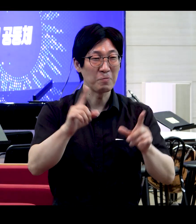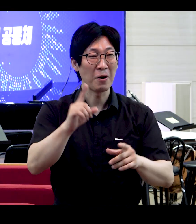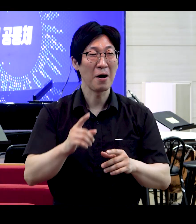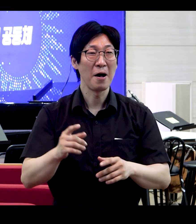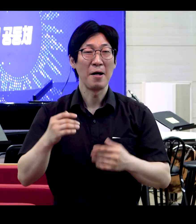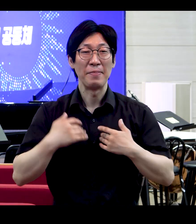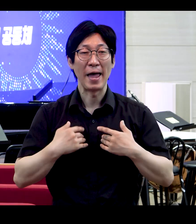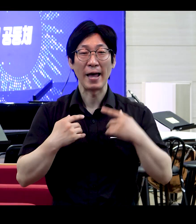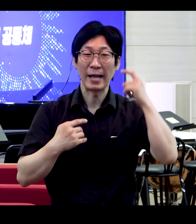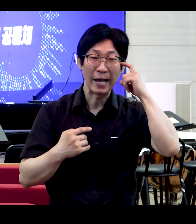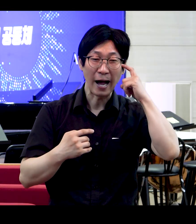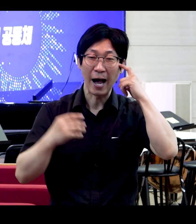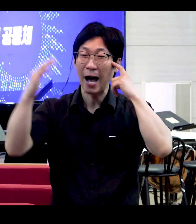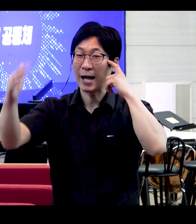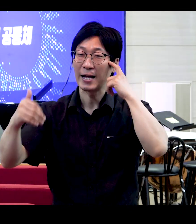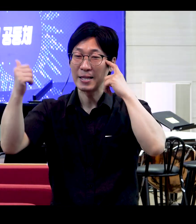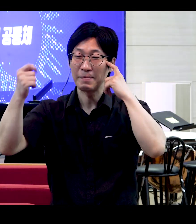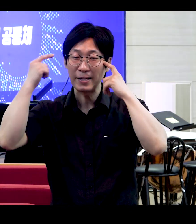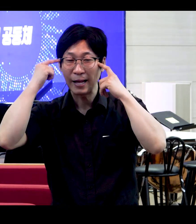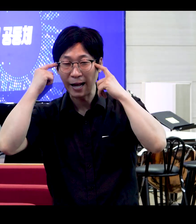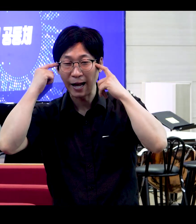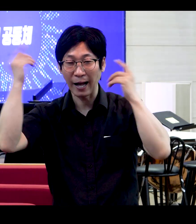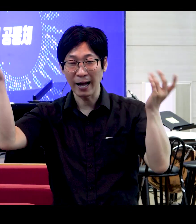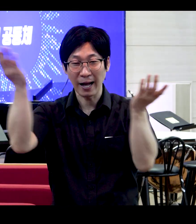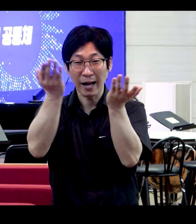생각과 하나님의 말씀은 일치하지 않아요.